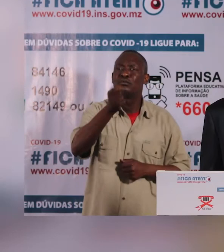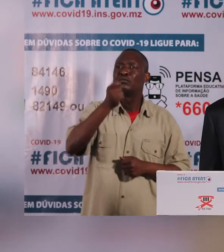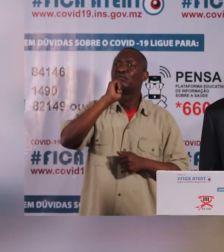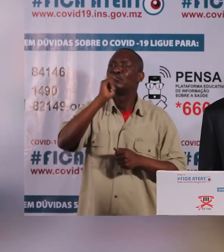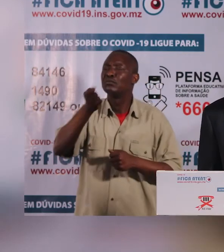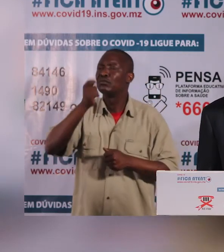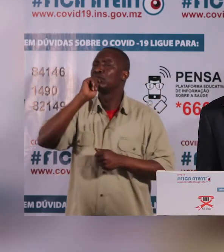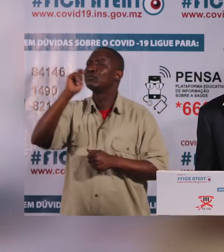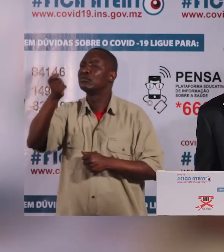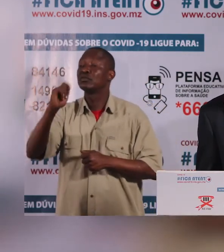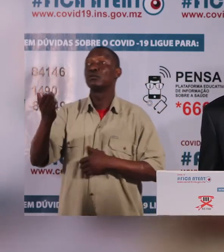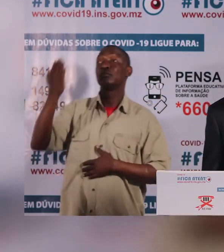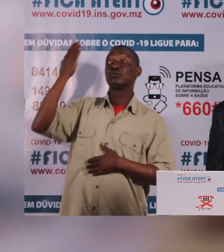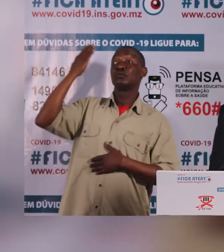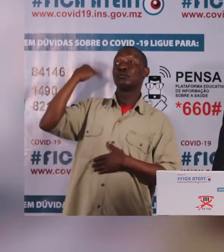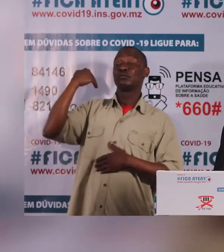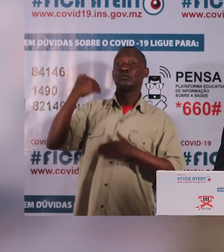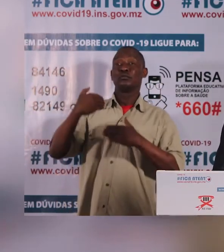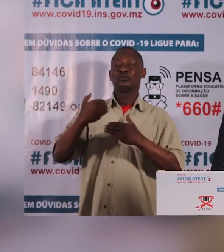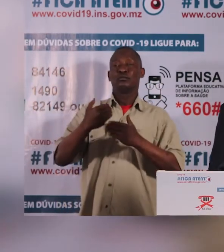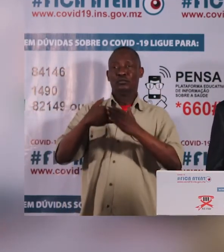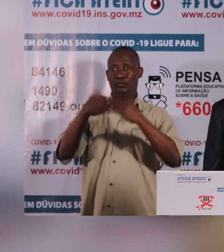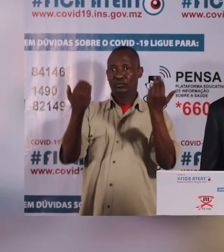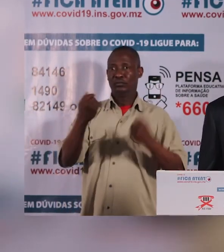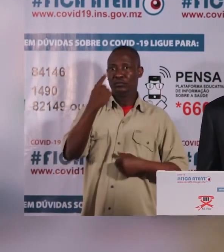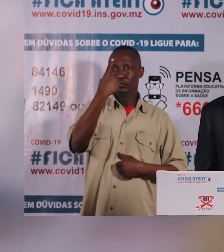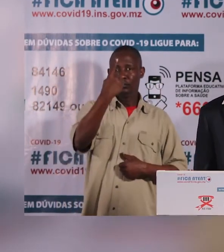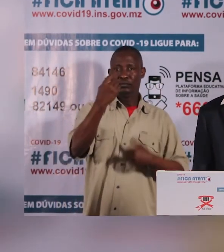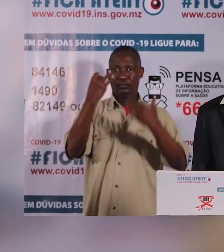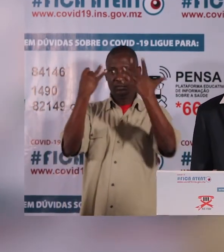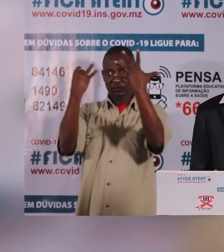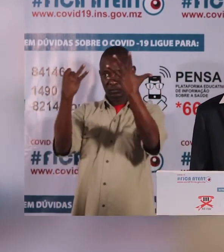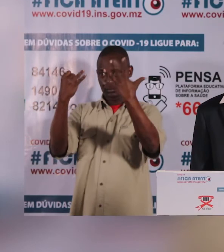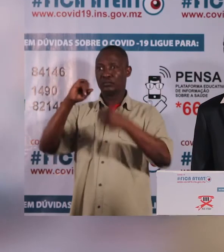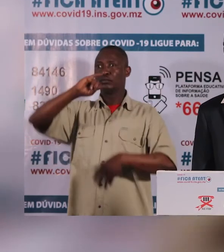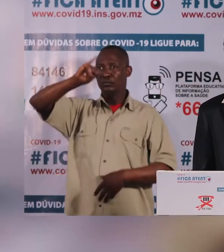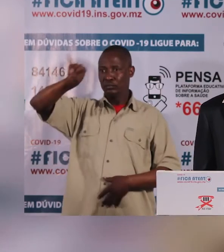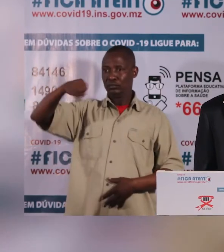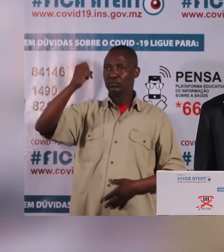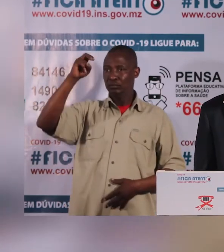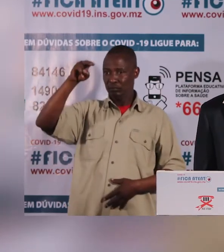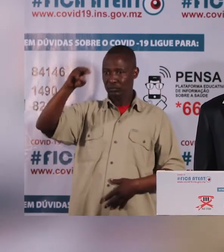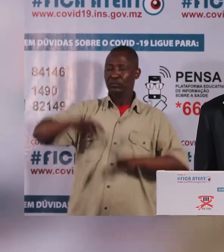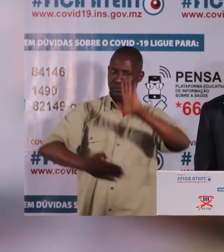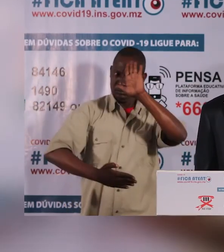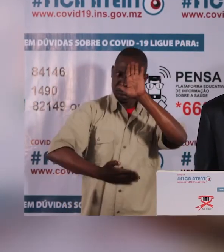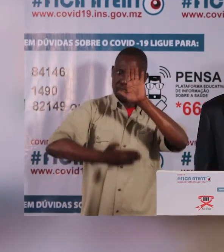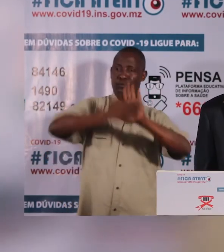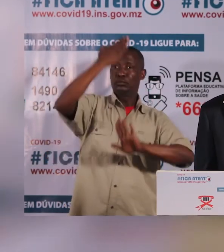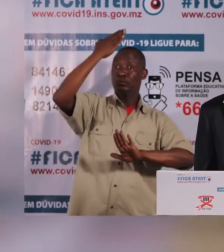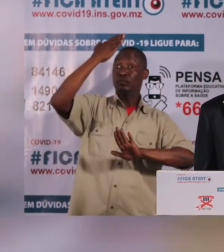dia 17 de junho e foi lançado em 3 locais diferentes da